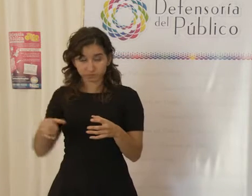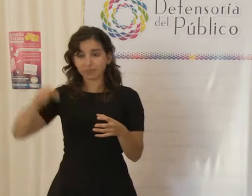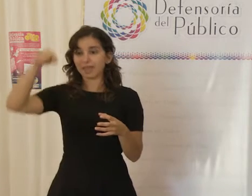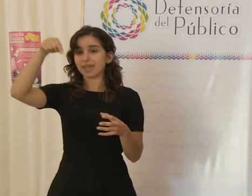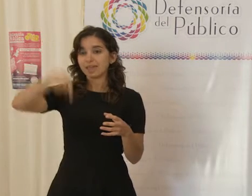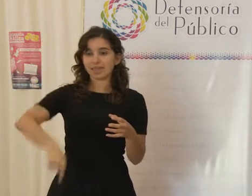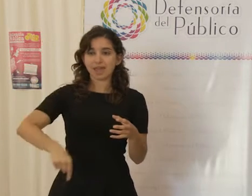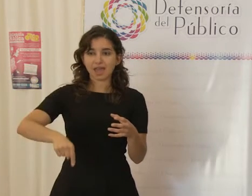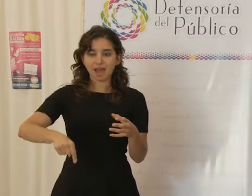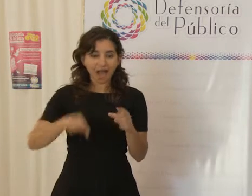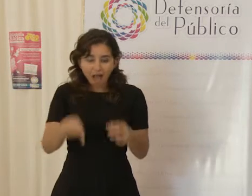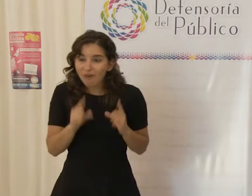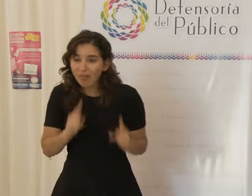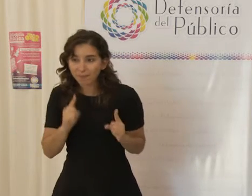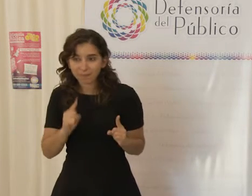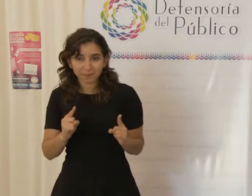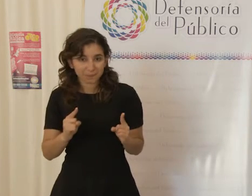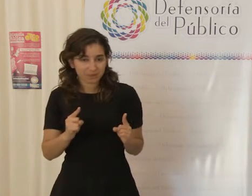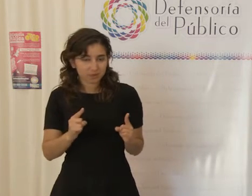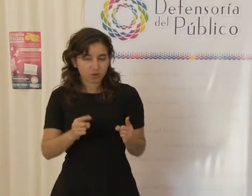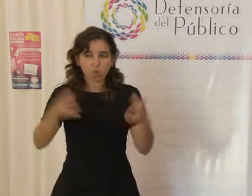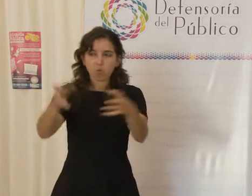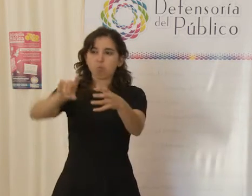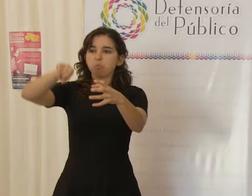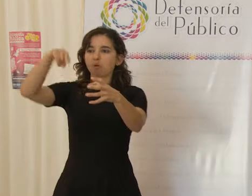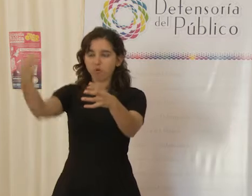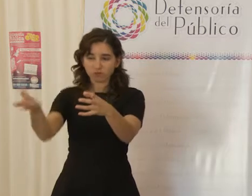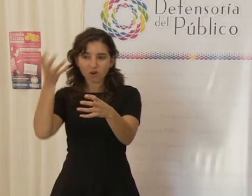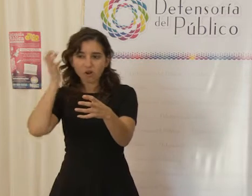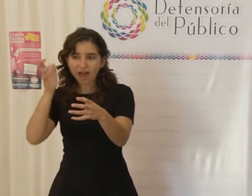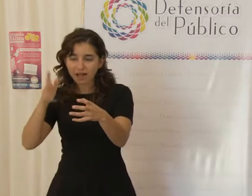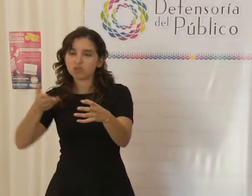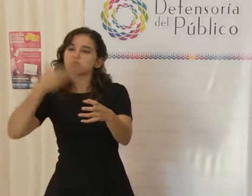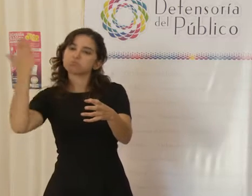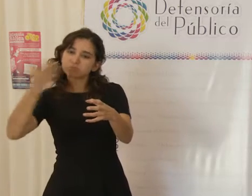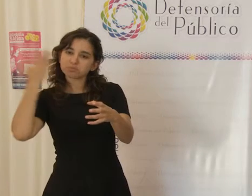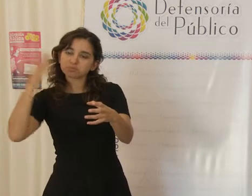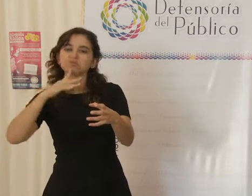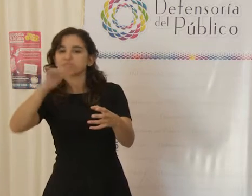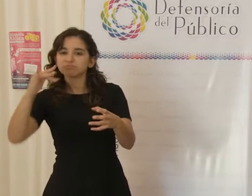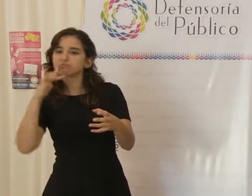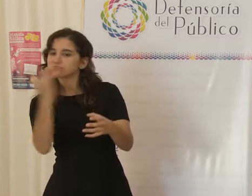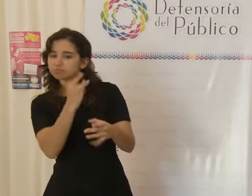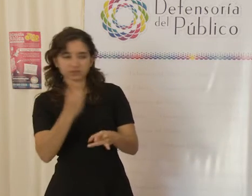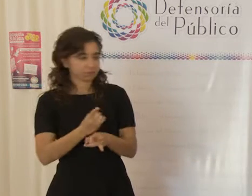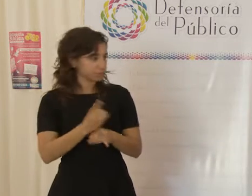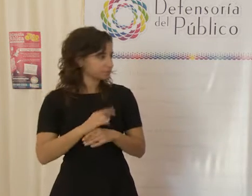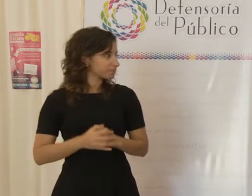ponele está saliendo ahora mismo otro grupo al aire y se manejan